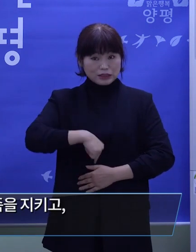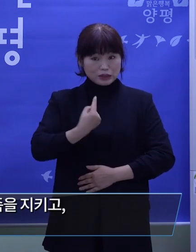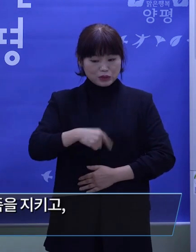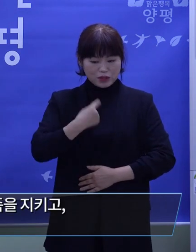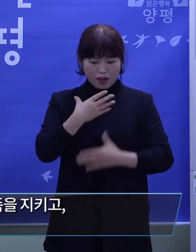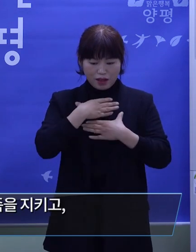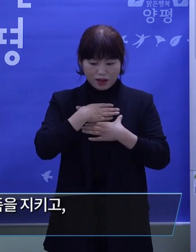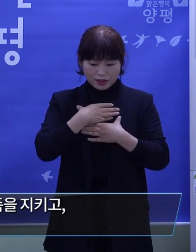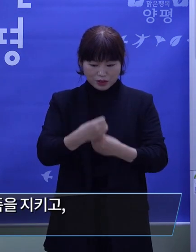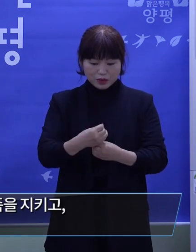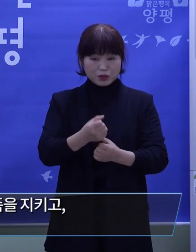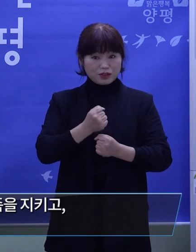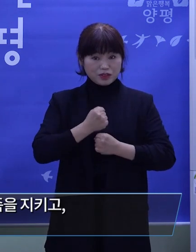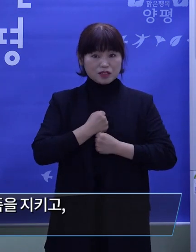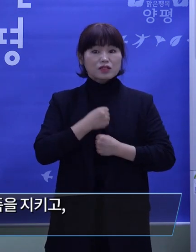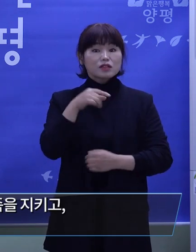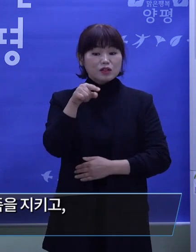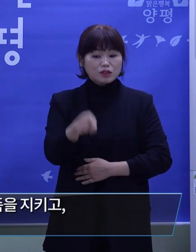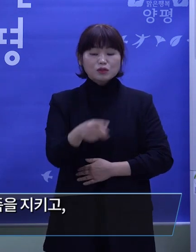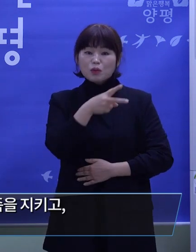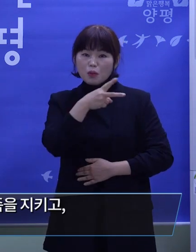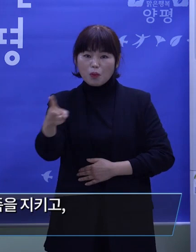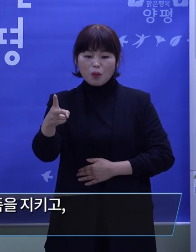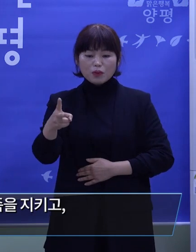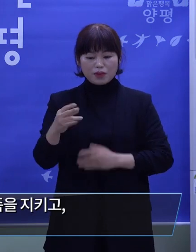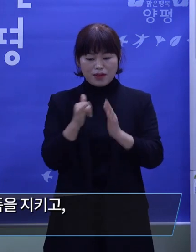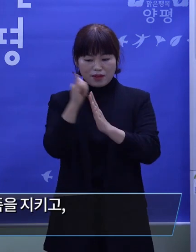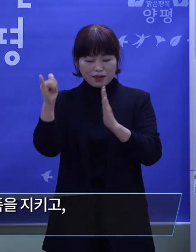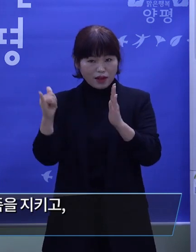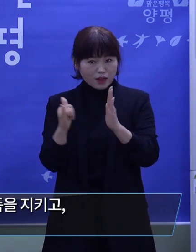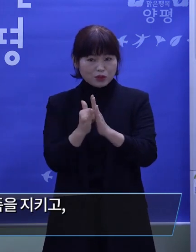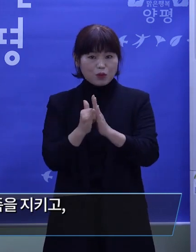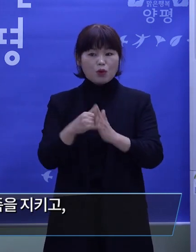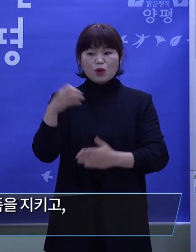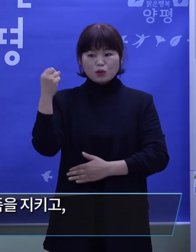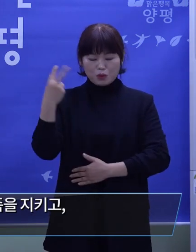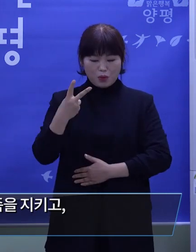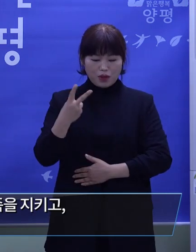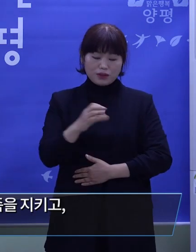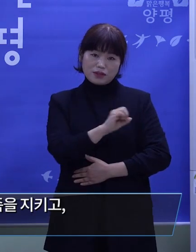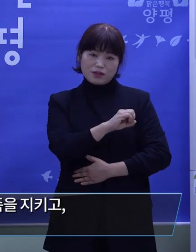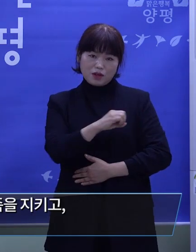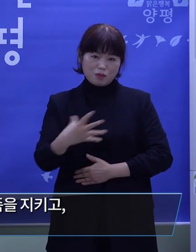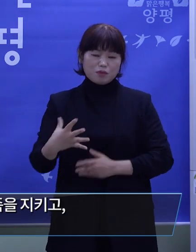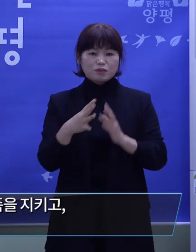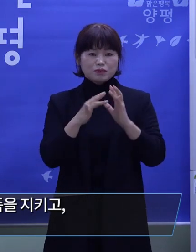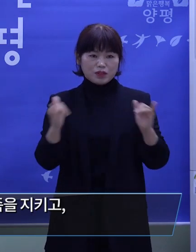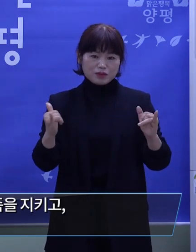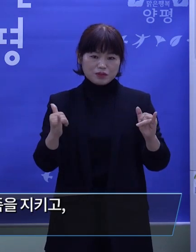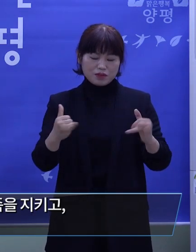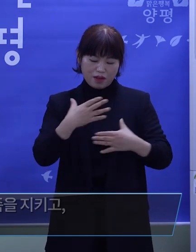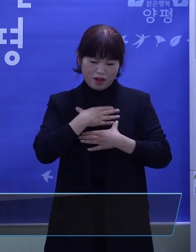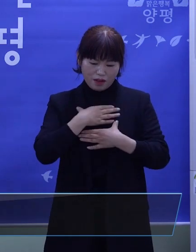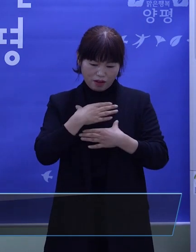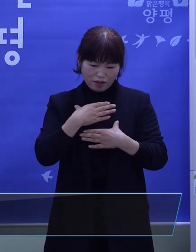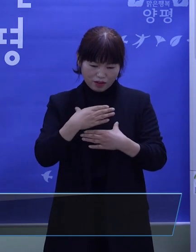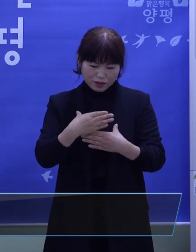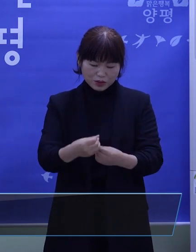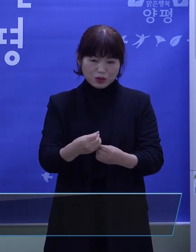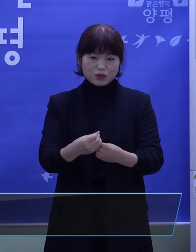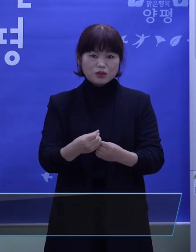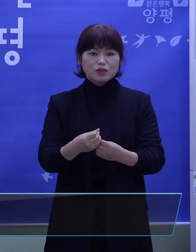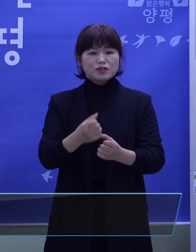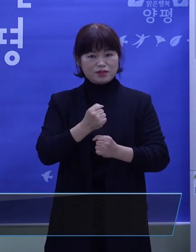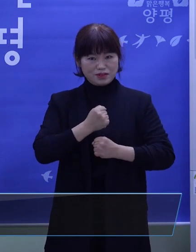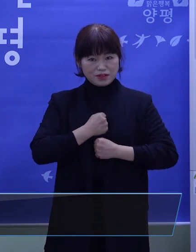지키는 것이야말로 가족을 지키고 또 우리 양평군을 지키는 것입니다. 추운